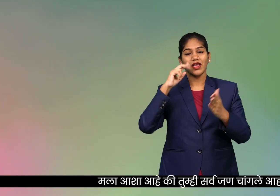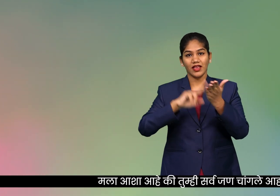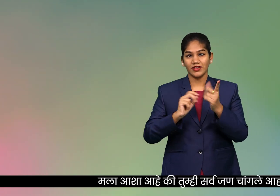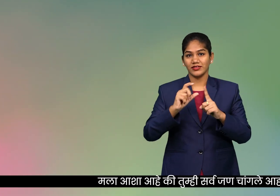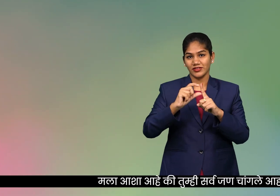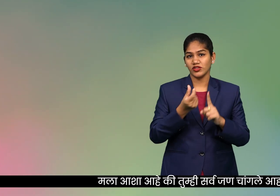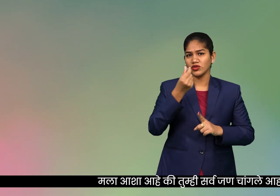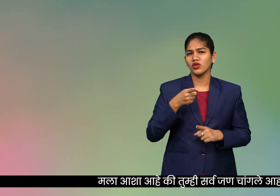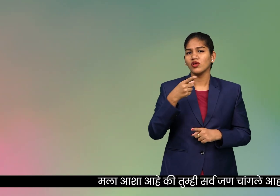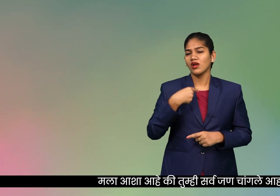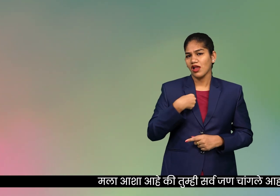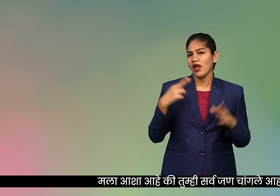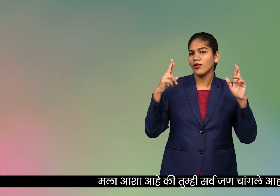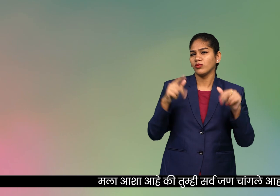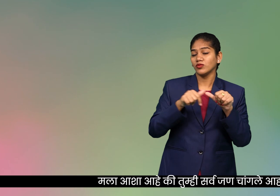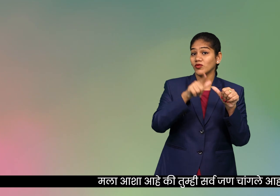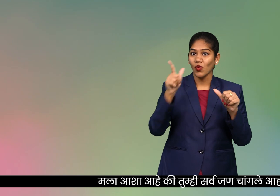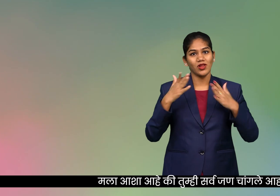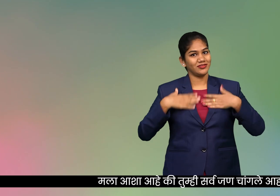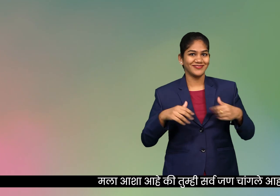मला आशा आहे की तुम्ही सर्वजण चांगले आहात.